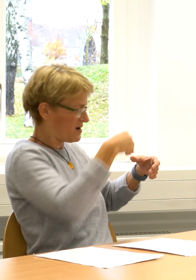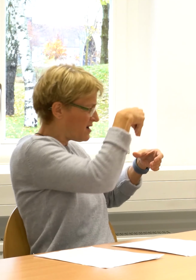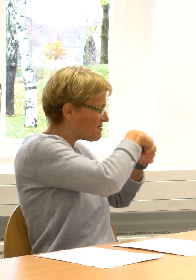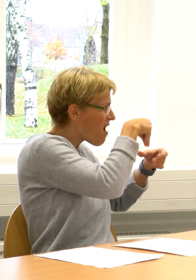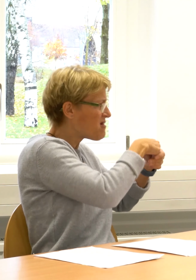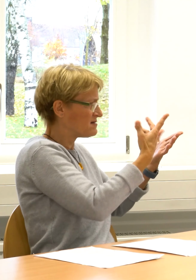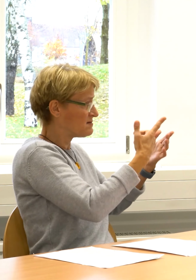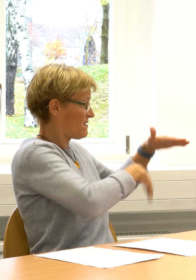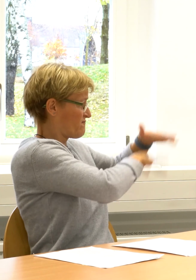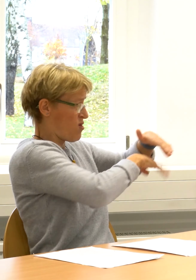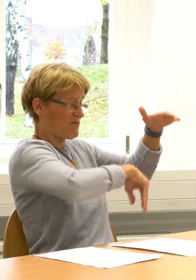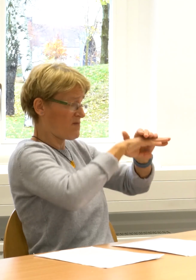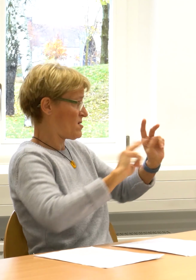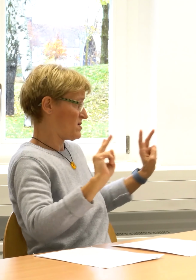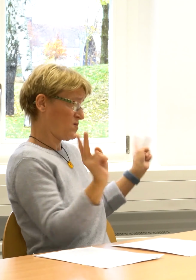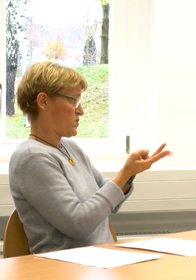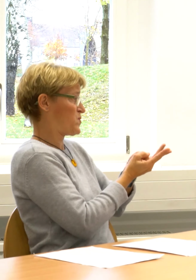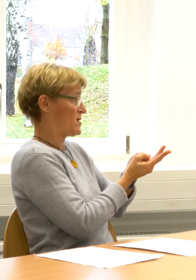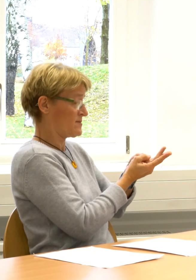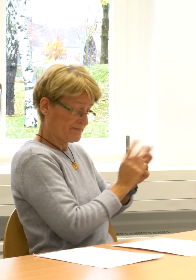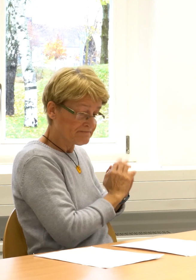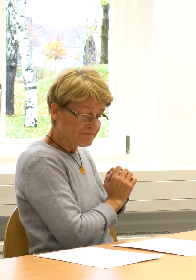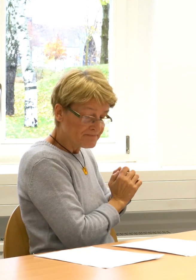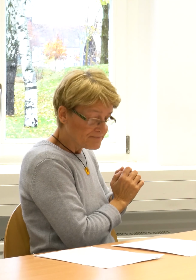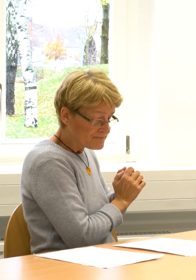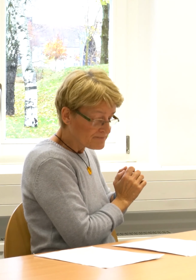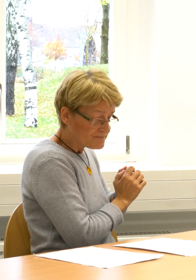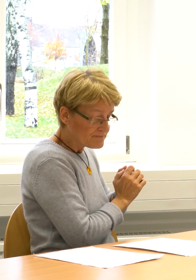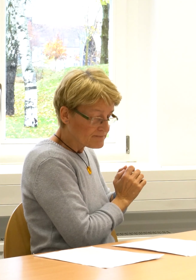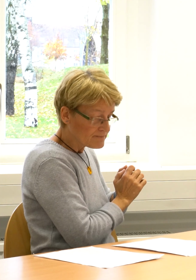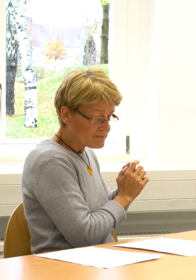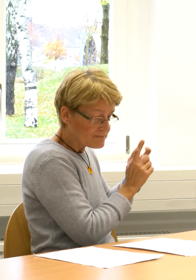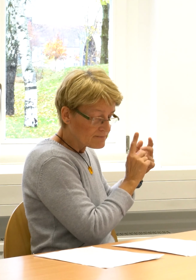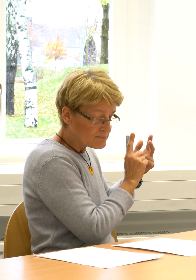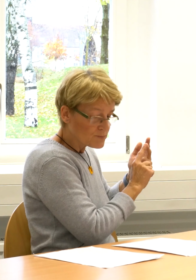Und der Inhalt ist aber genauso zu transportieren wie in der Lautsprache.